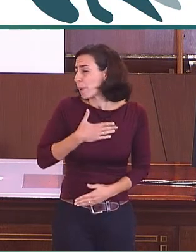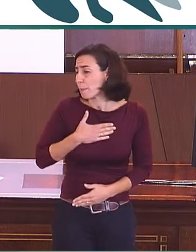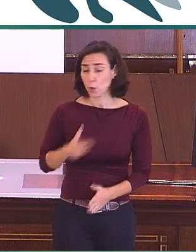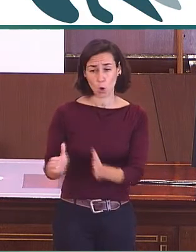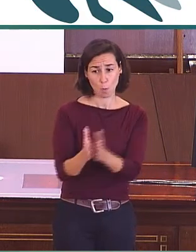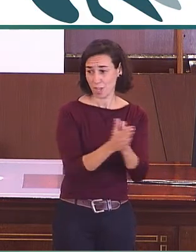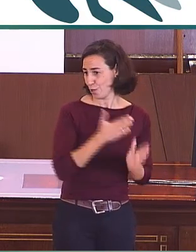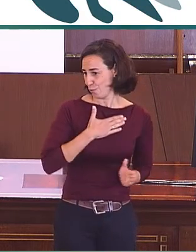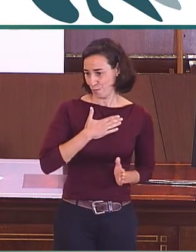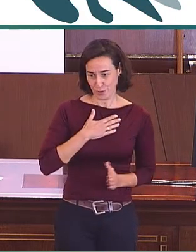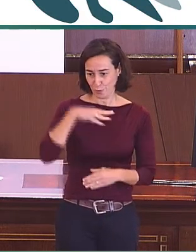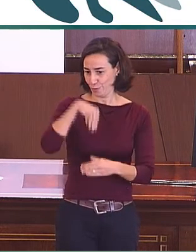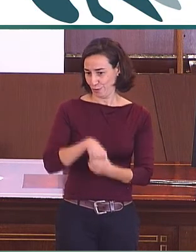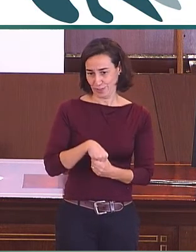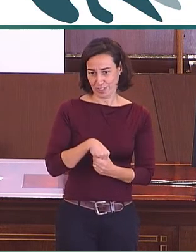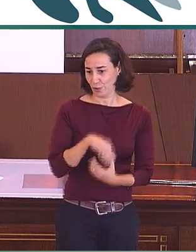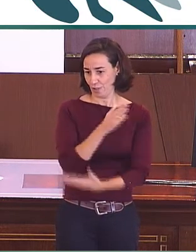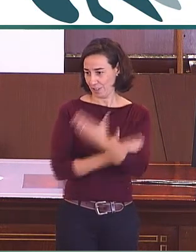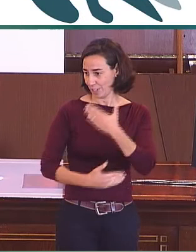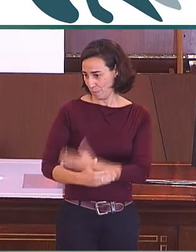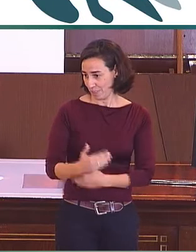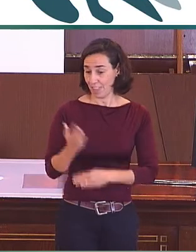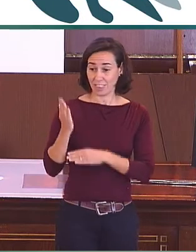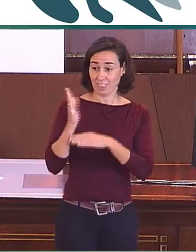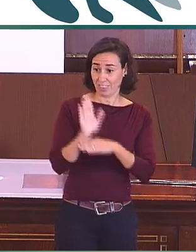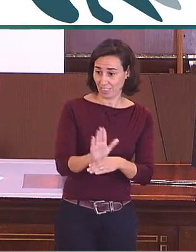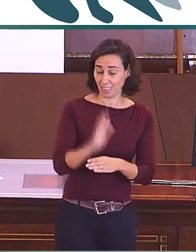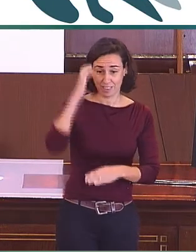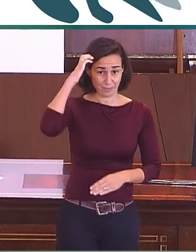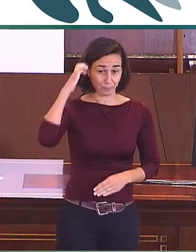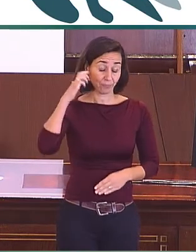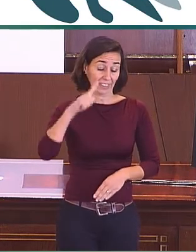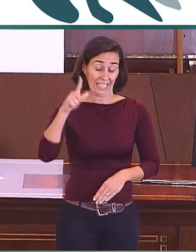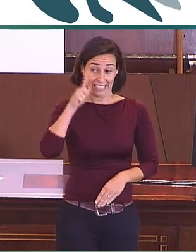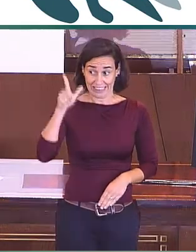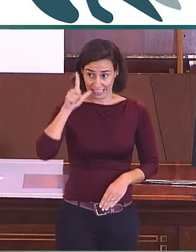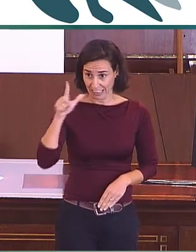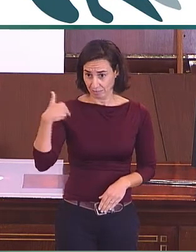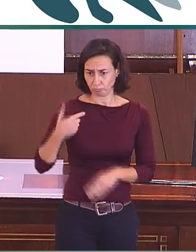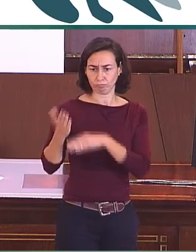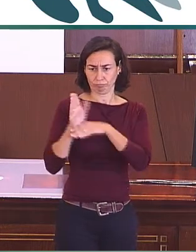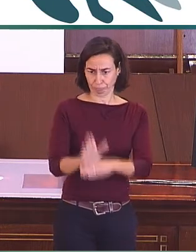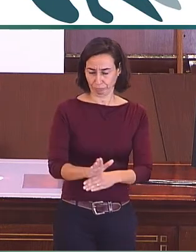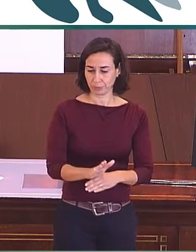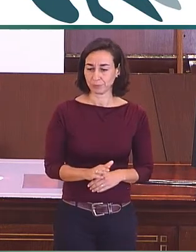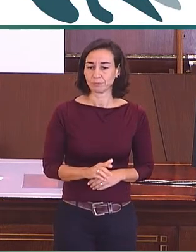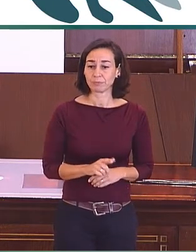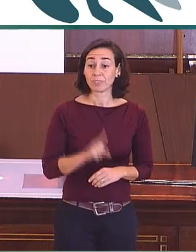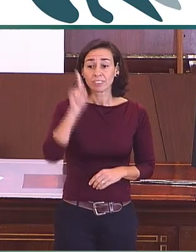Patronato sobre Discapacidad que preside su majestad la reina Leticia. Quería también agradecer por supuesto al